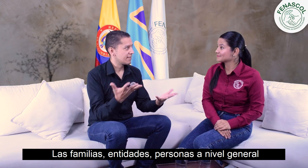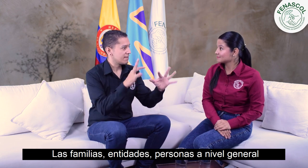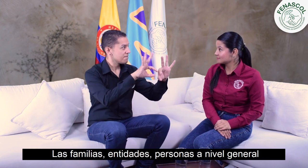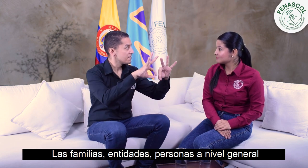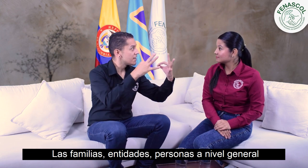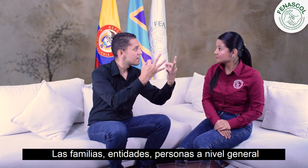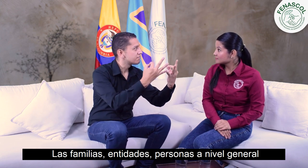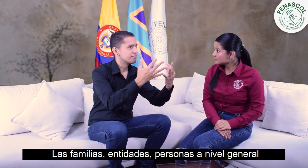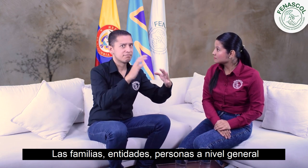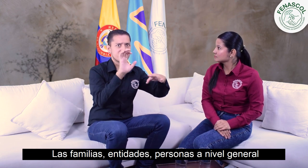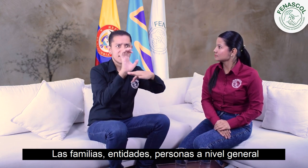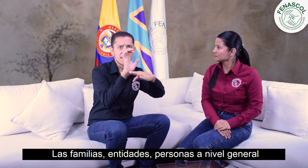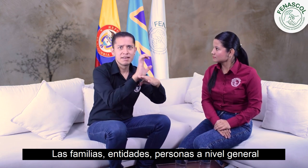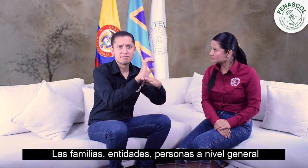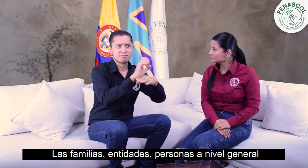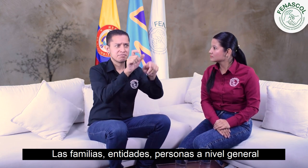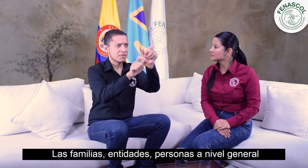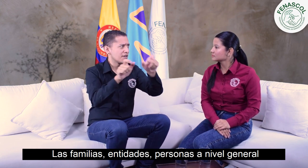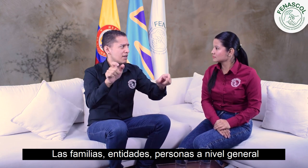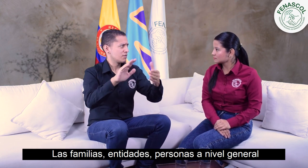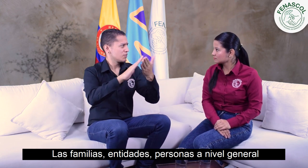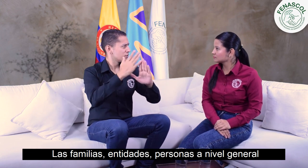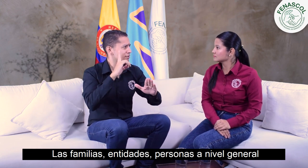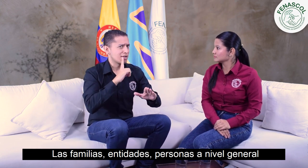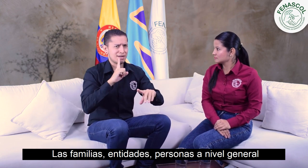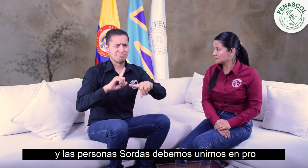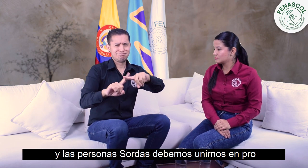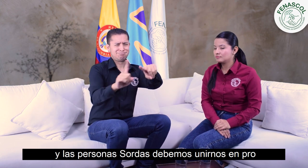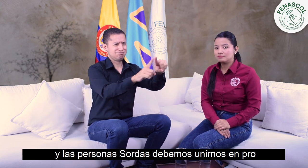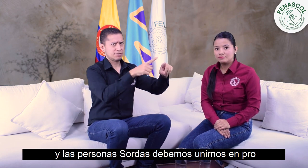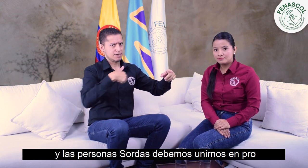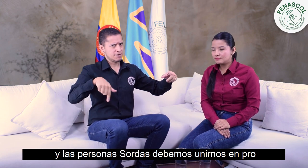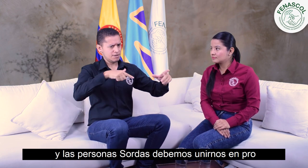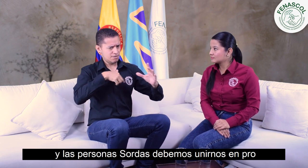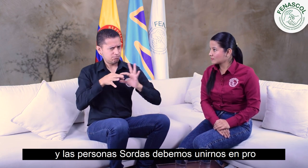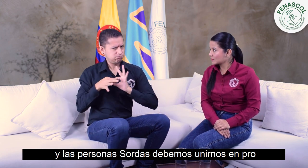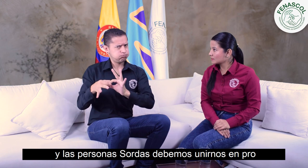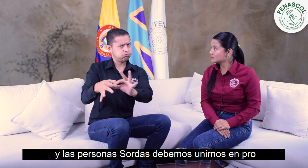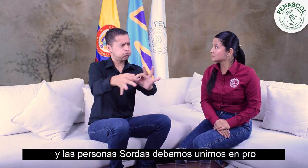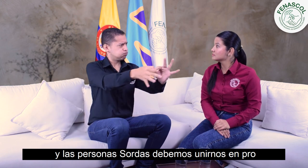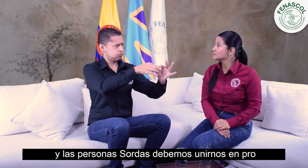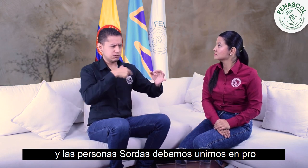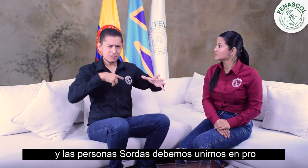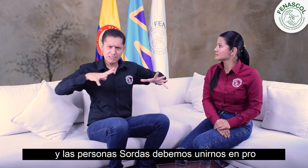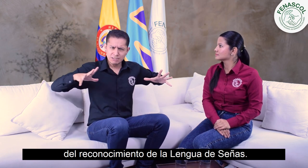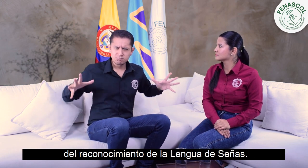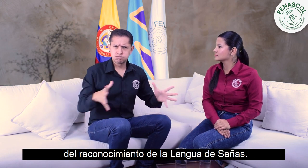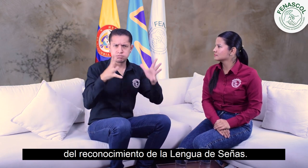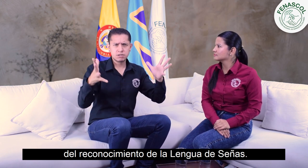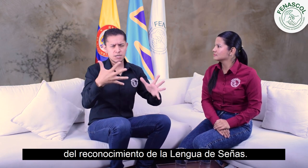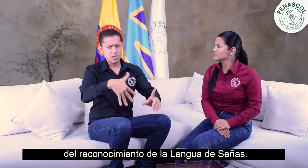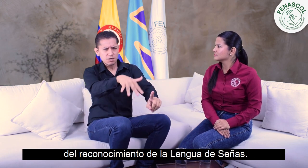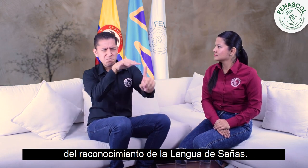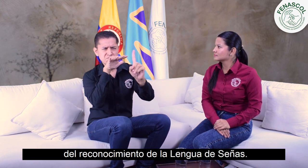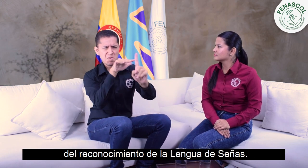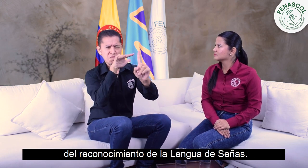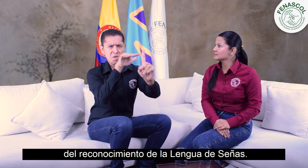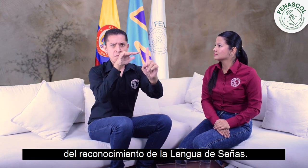familias, entidades, personas a nivel general y las personas sordas debemos unirnos en pro del reconocimiento de la lengua de